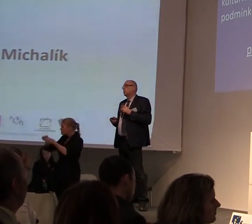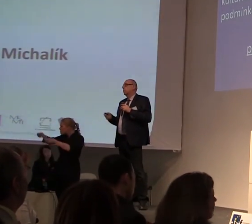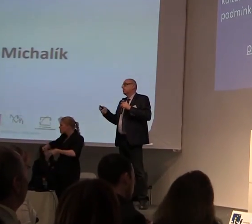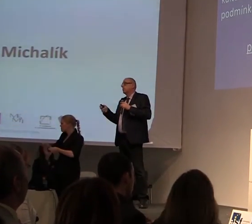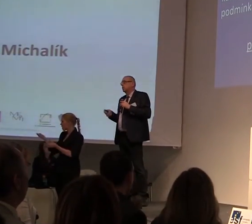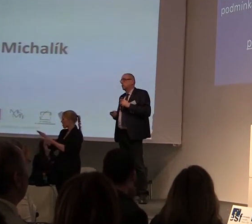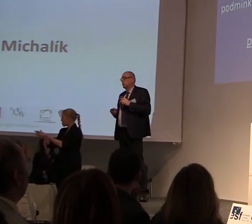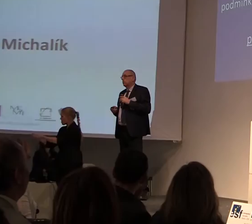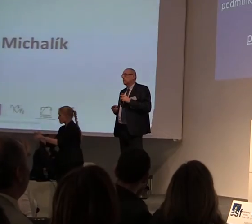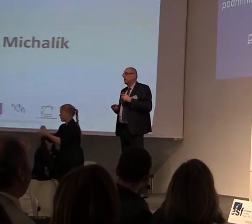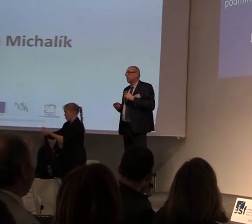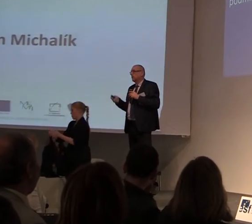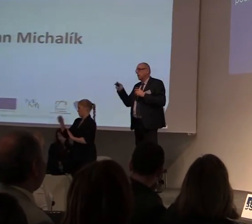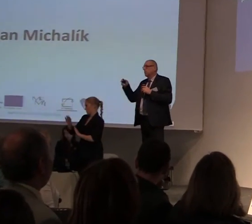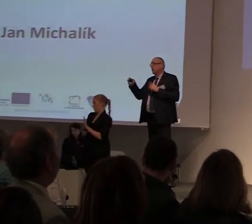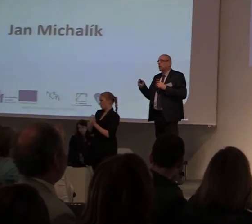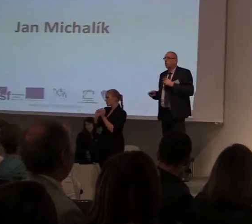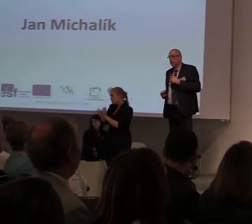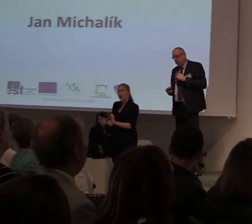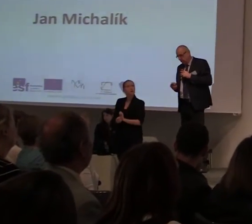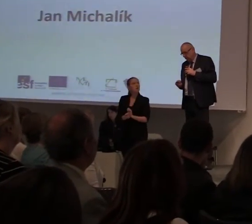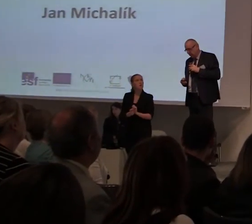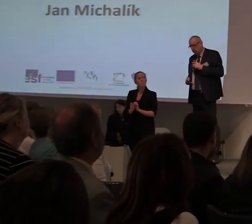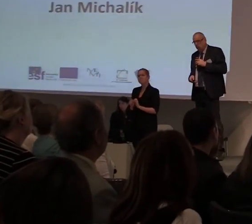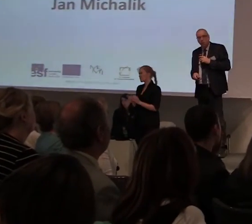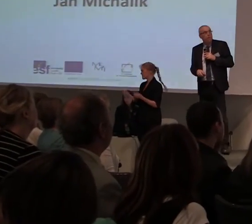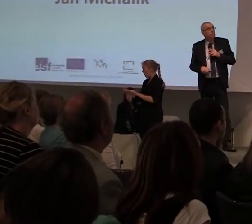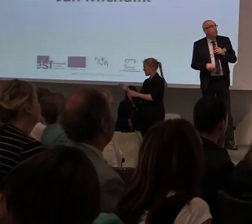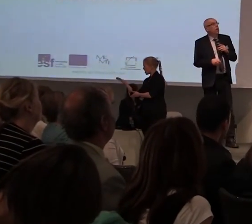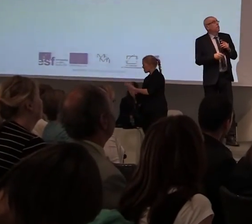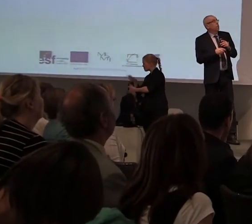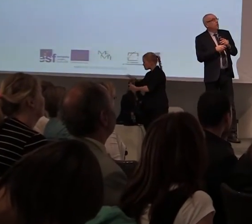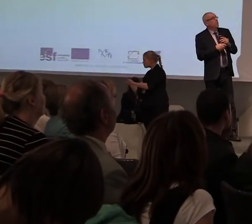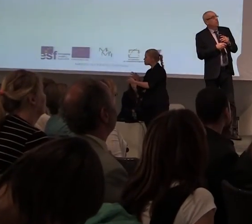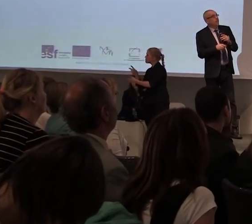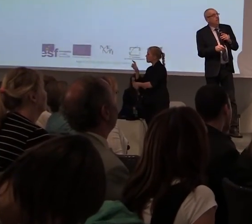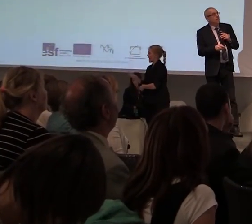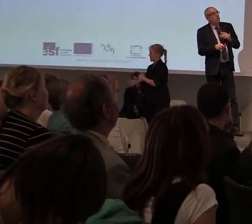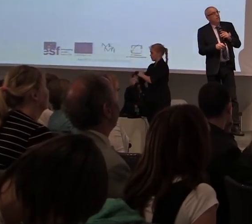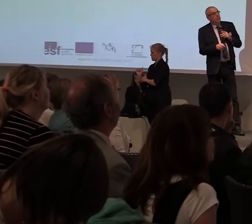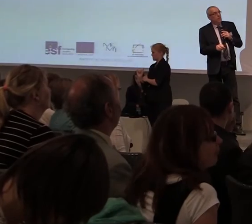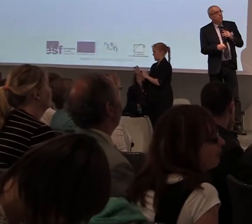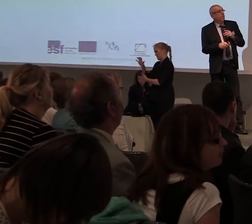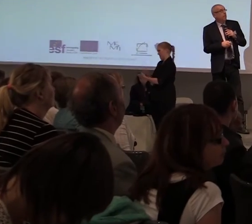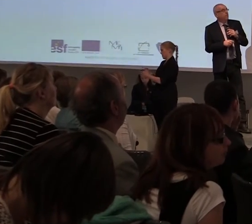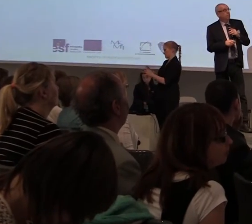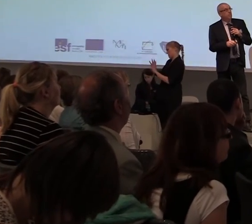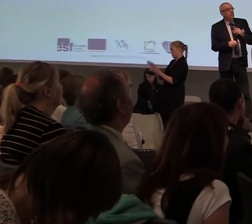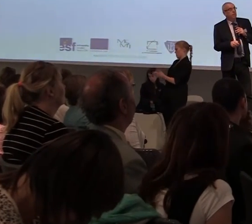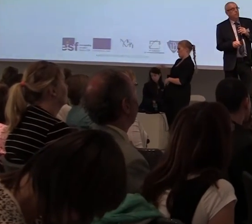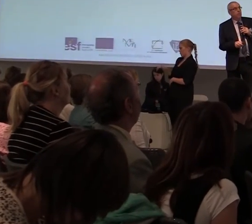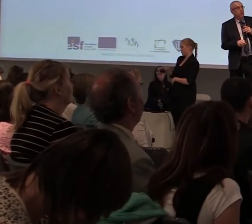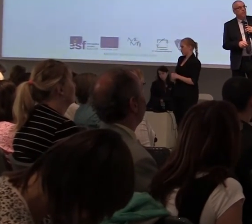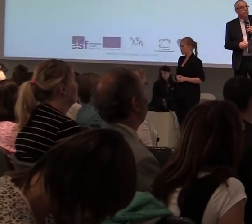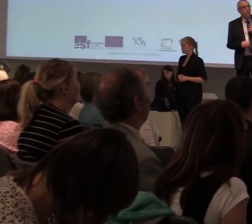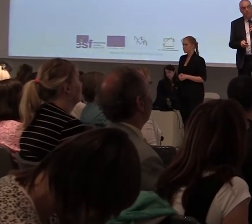tak si můžete přestát se vzadu, máte komplet celý ten text toho paragrafu. Pro nás je podstatné, že žáci mají právo na